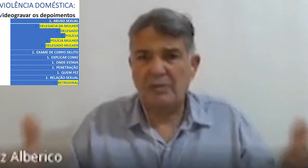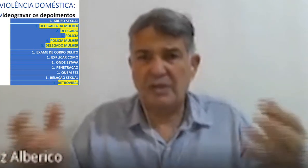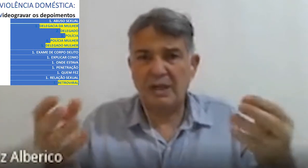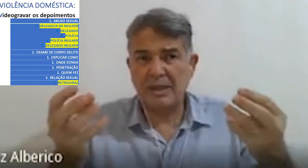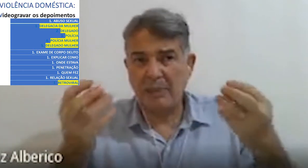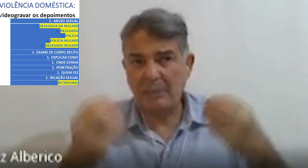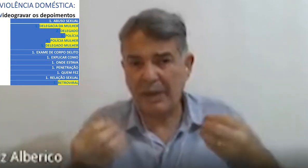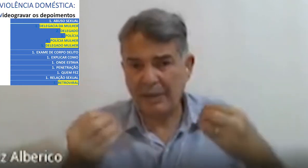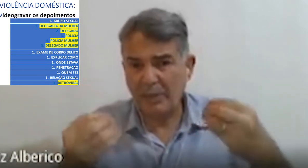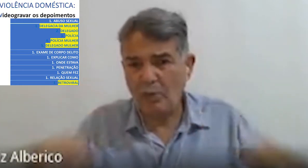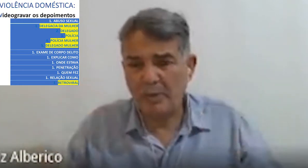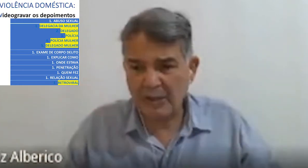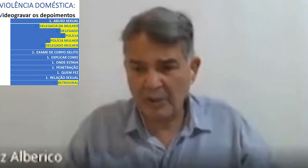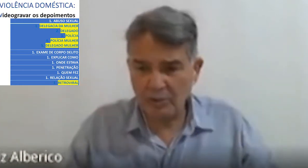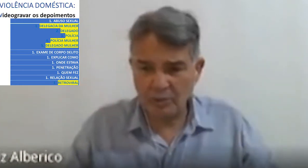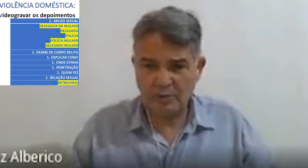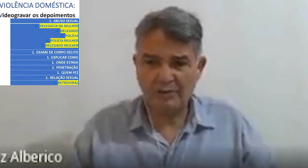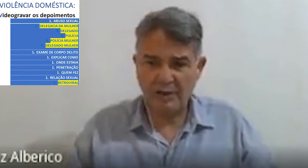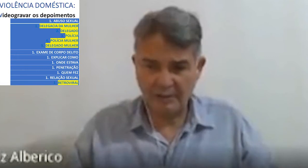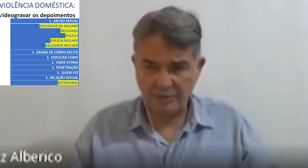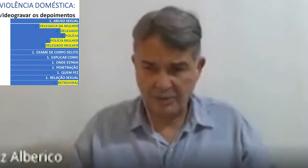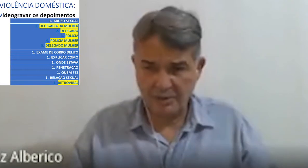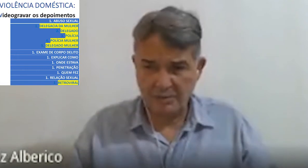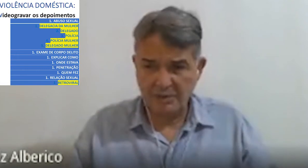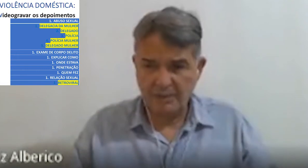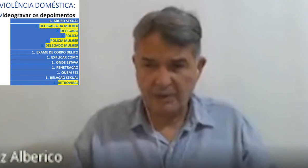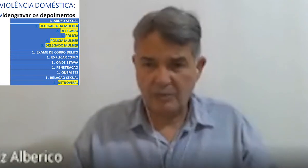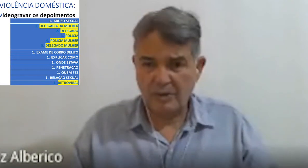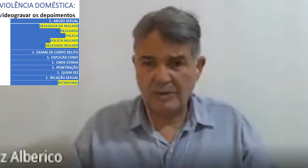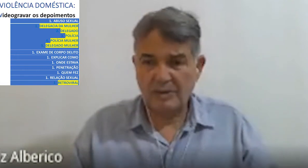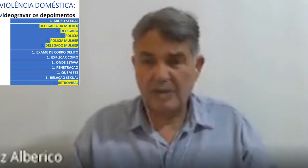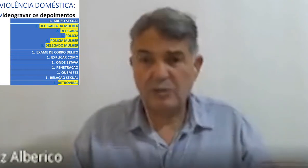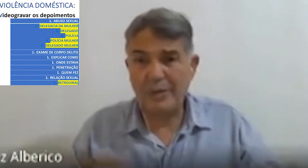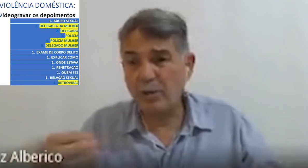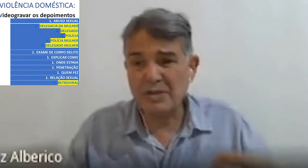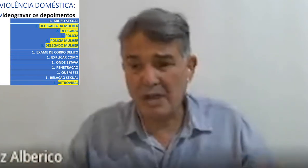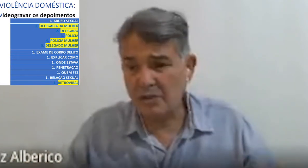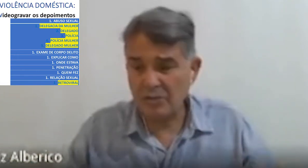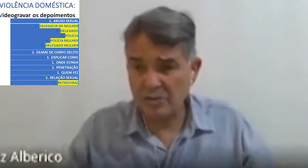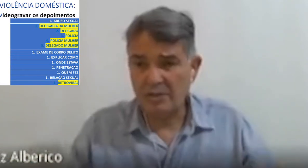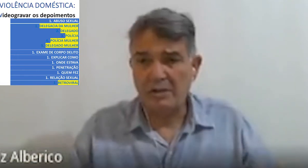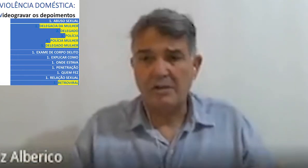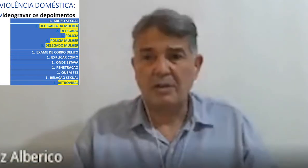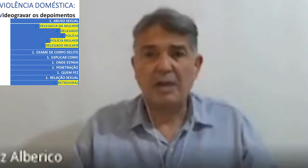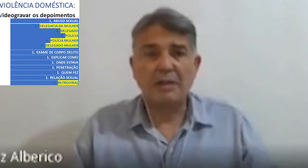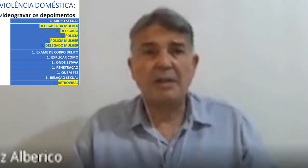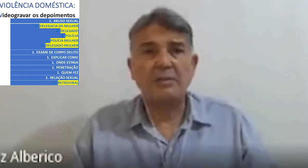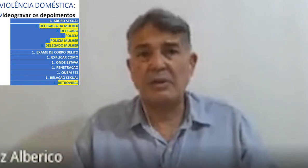Você tem que estar preparado para compreender o que o outro está falando. Então, certos preconceitos, quem tem, por